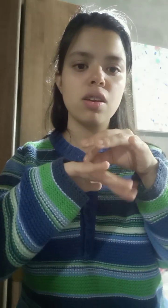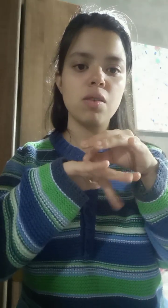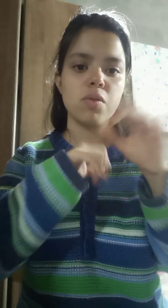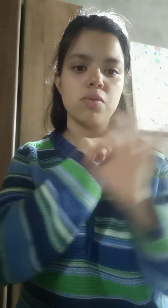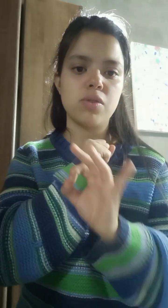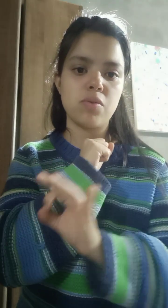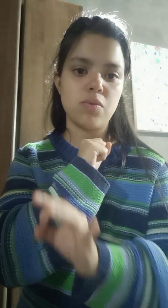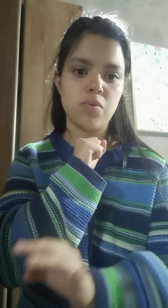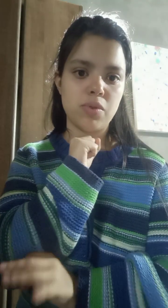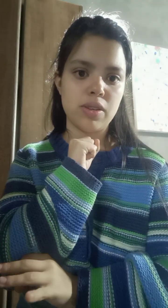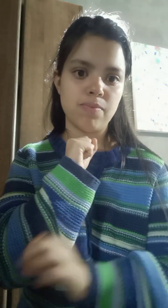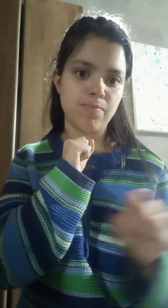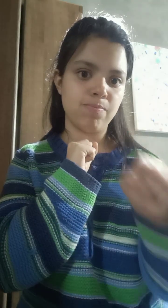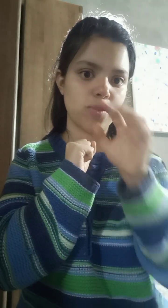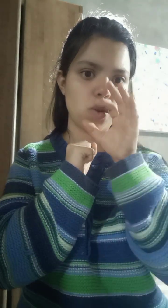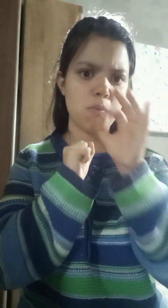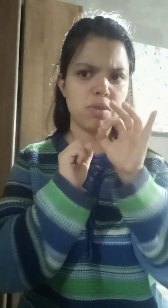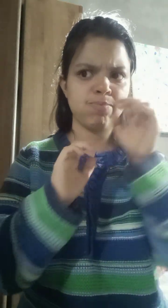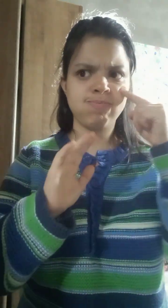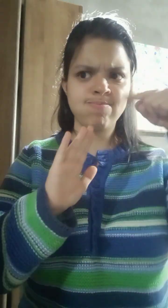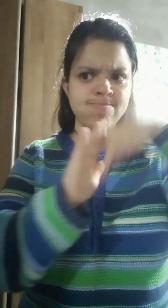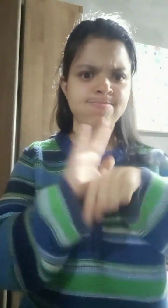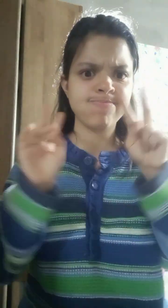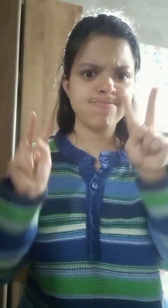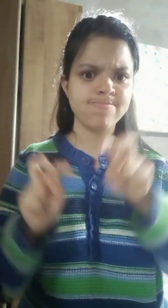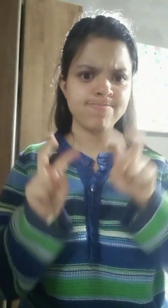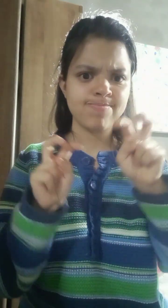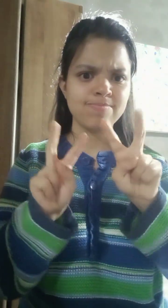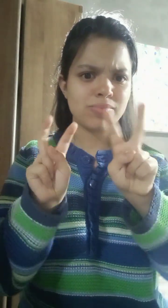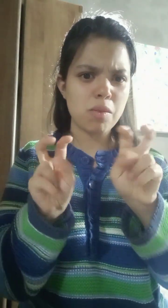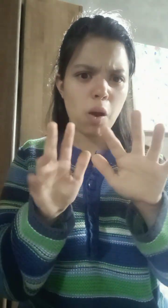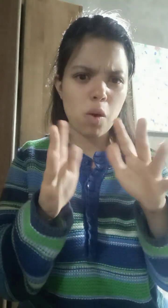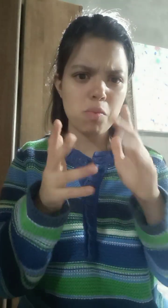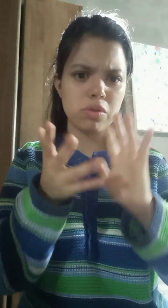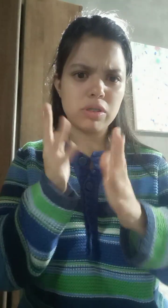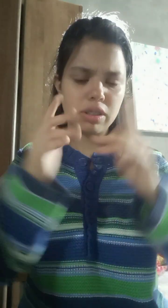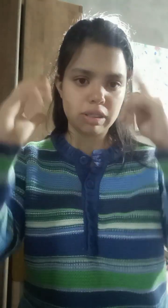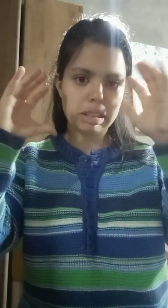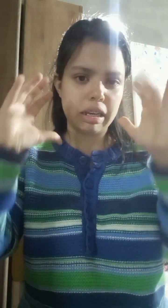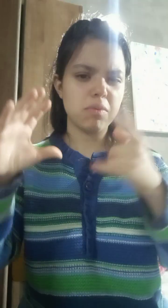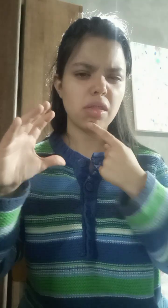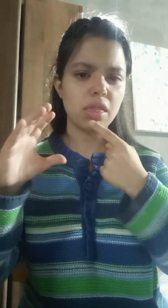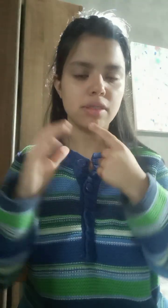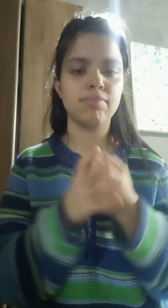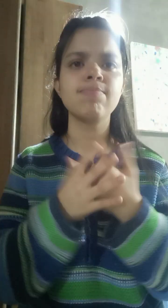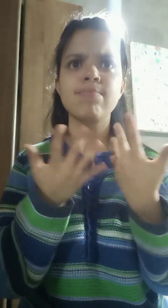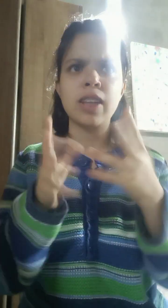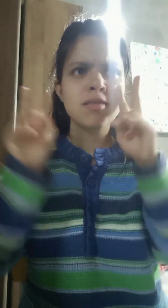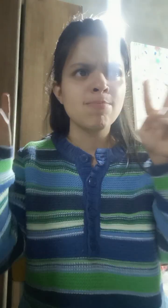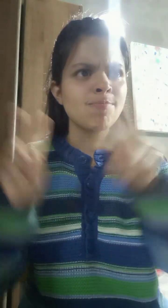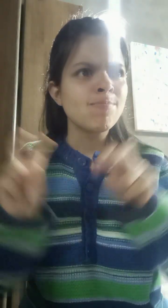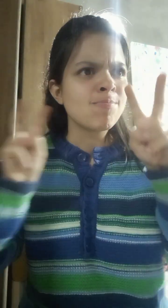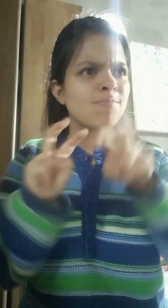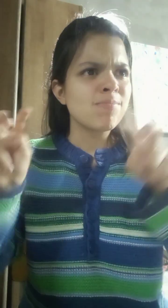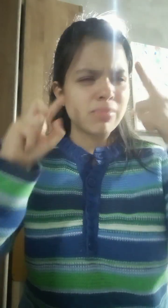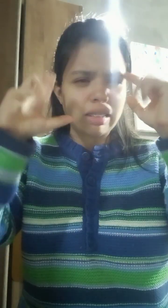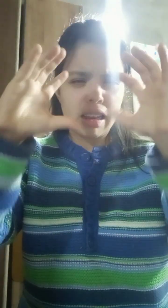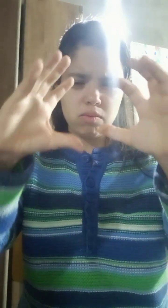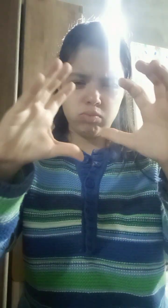un metaestudio nos brinda la oportunidad de obtener una imagen general de la base neuronal del lenguaje de